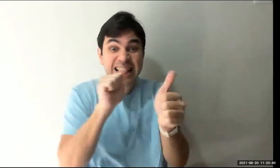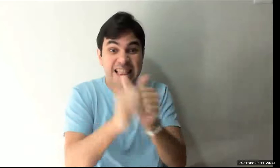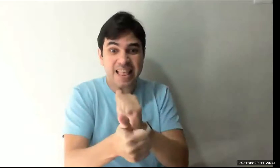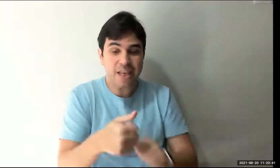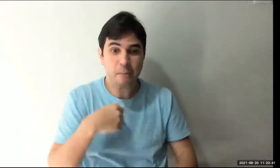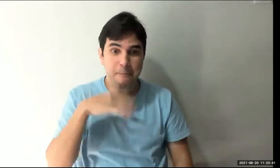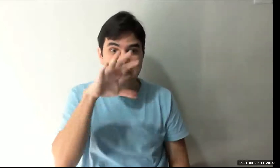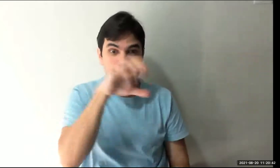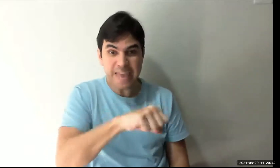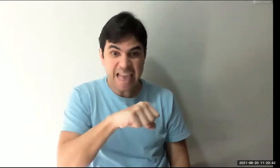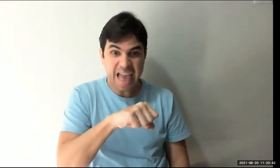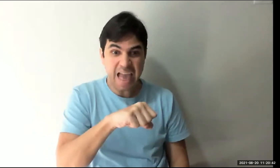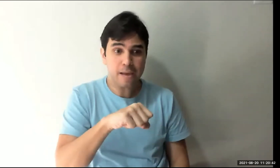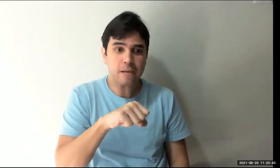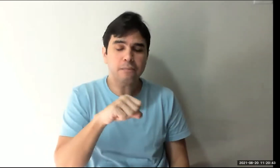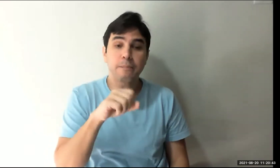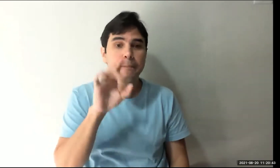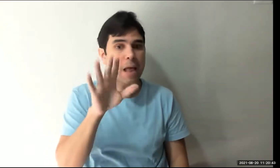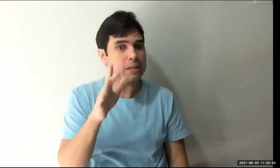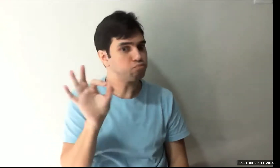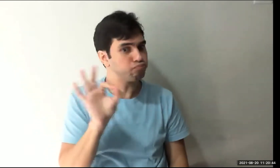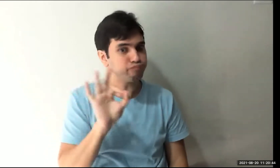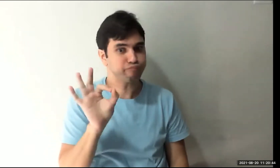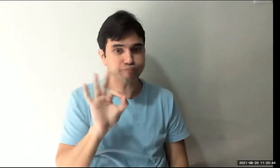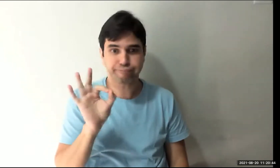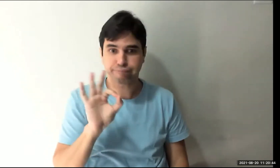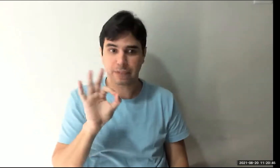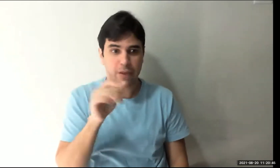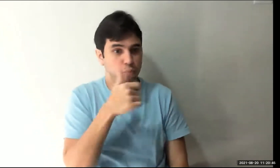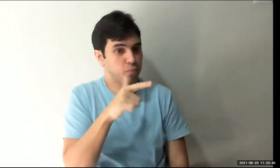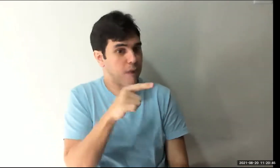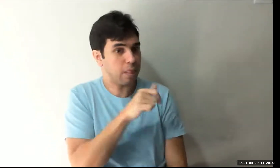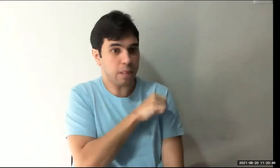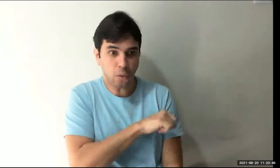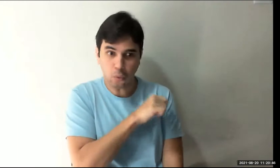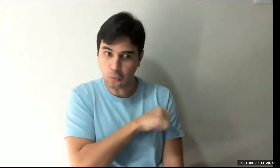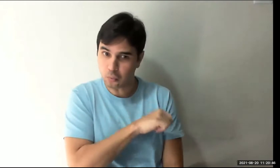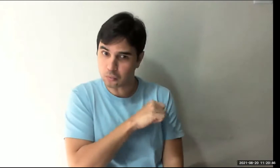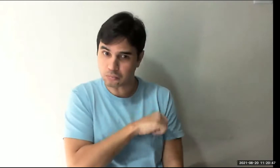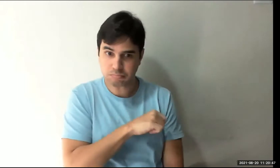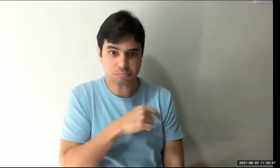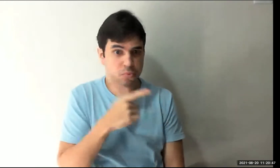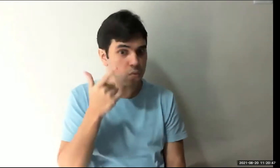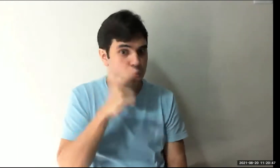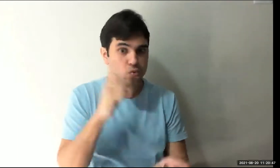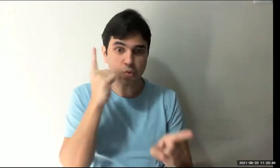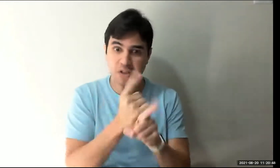têm curiosidade em outros esportes, mas como eu sei que existem surdos preocupados com a